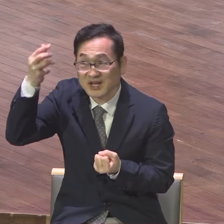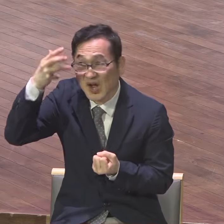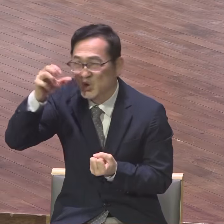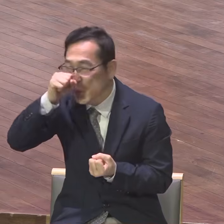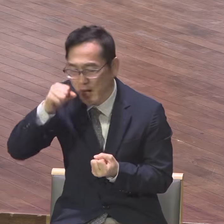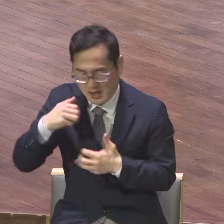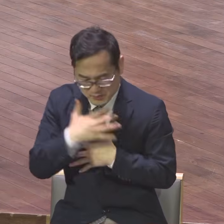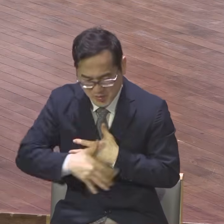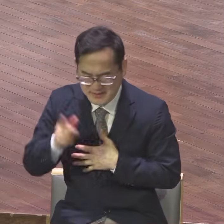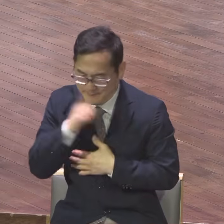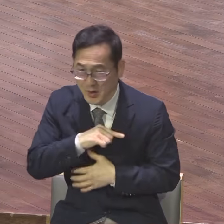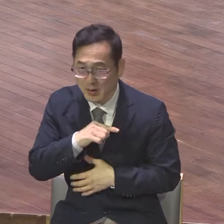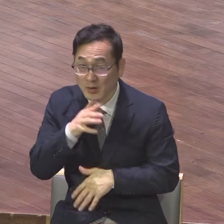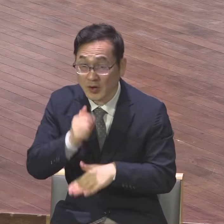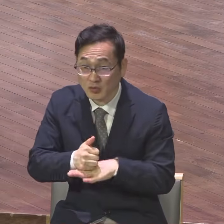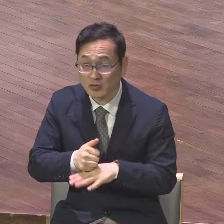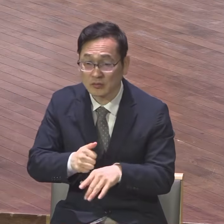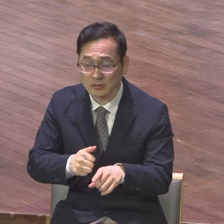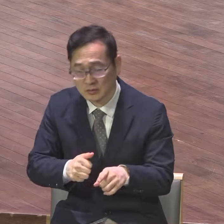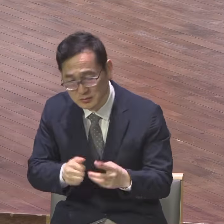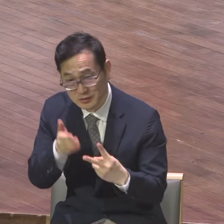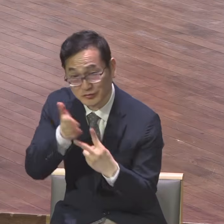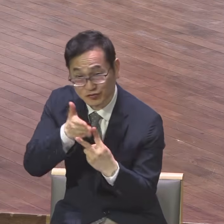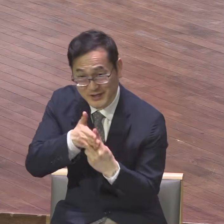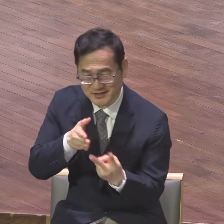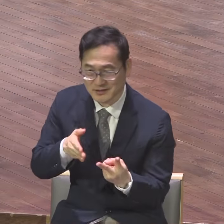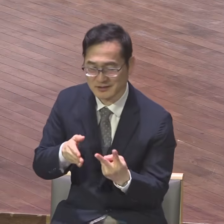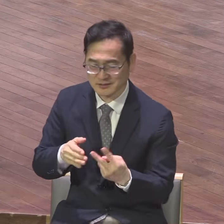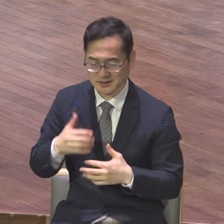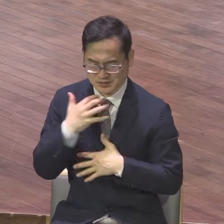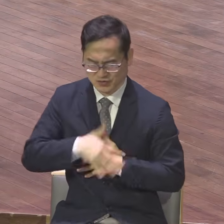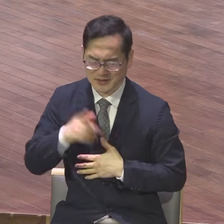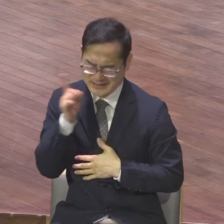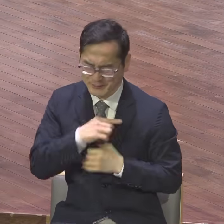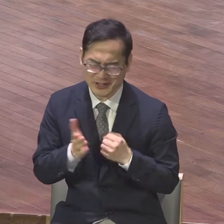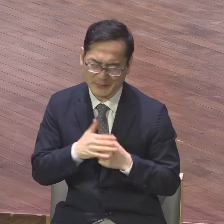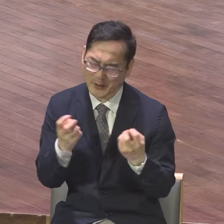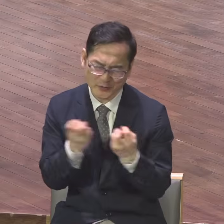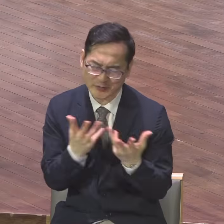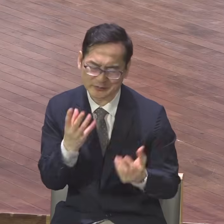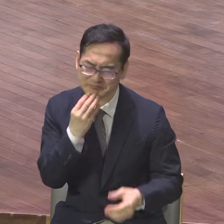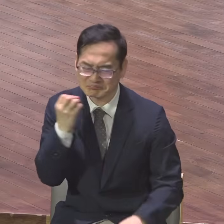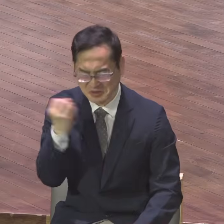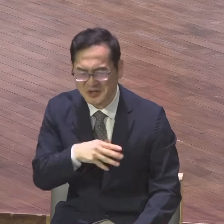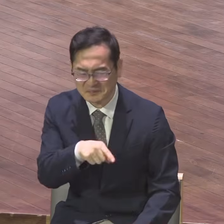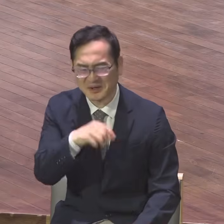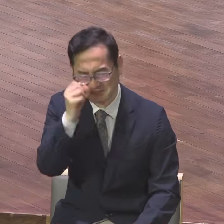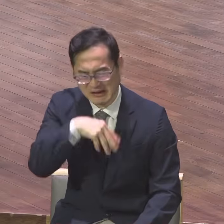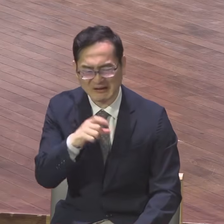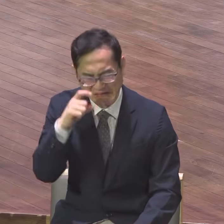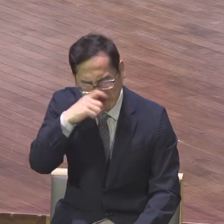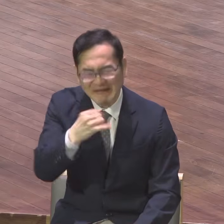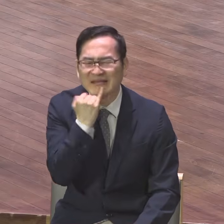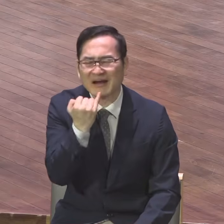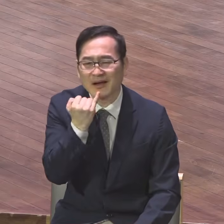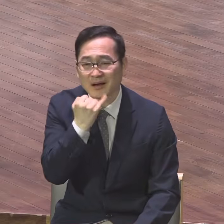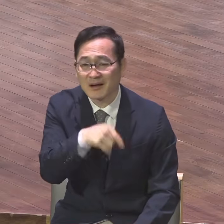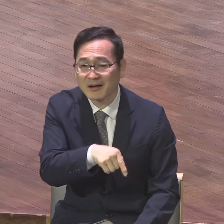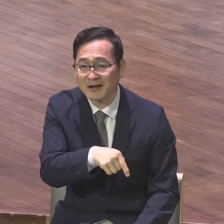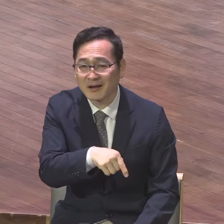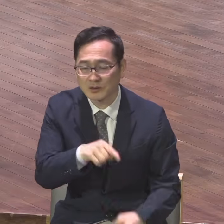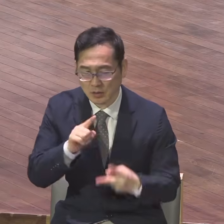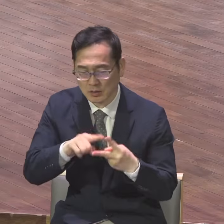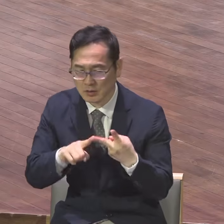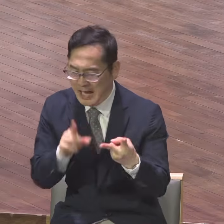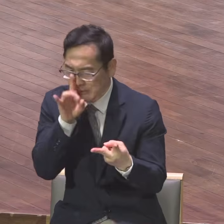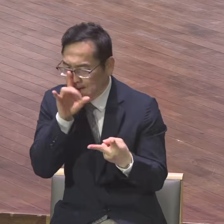하나는 방종과 쾌락으로 흘러가고 또 하나는 극단과 금욕으로 흘러갔어요. 특별히 더 문제가 된 것이